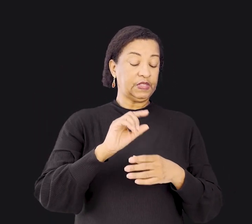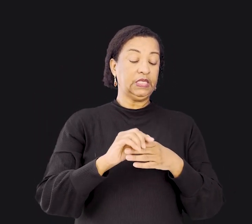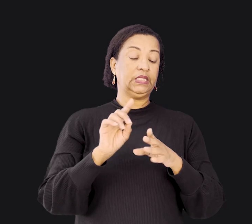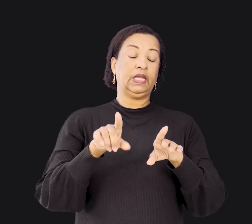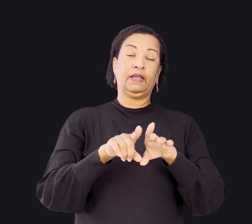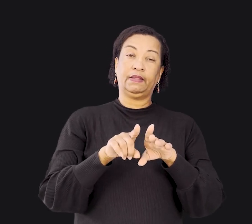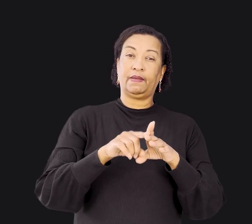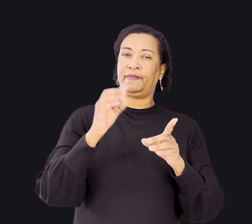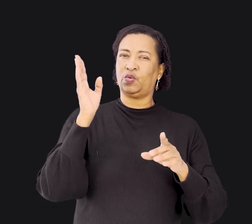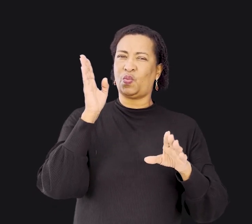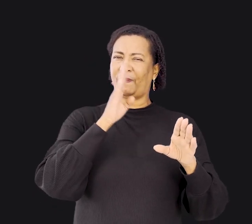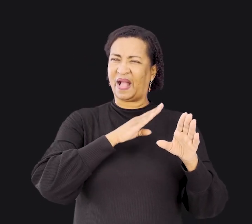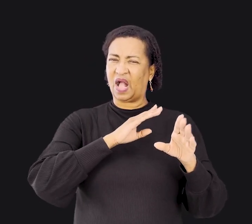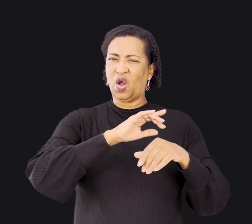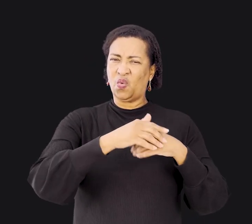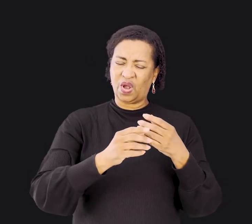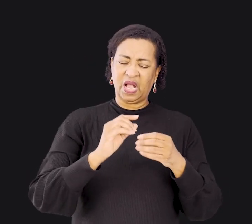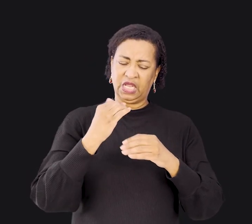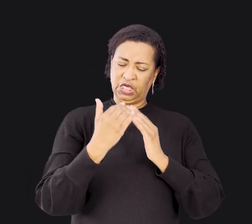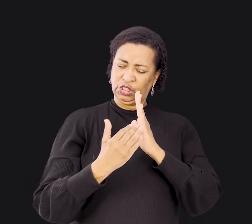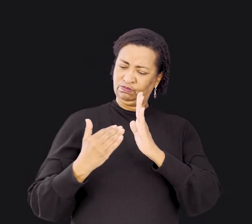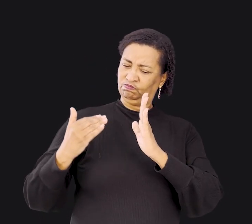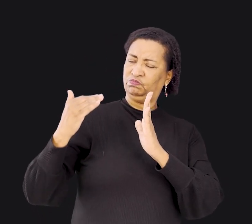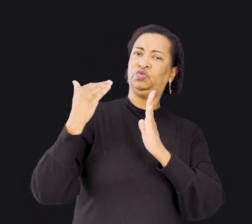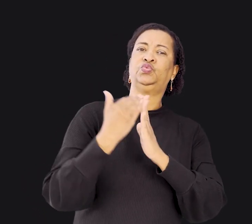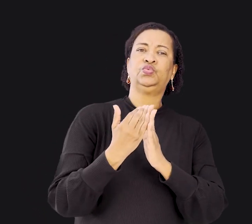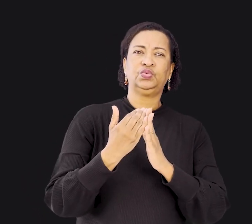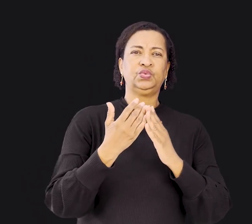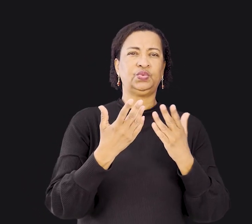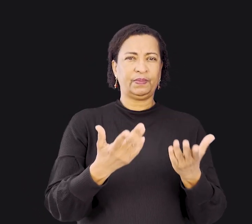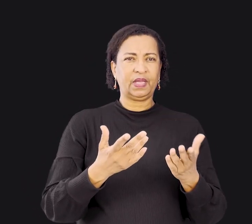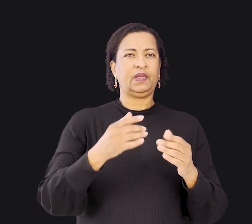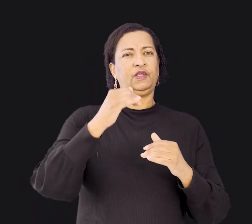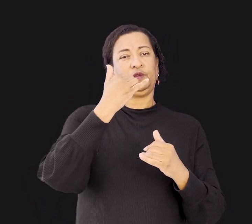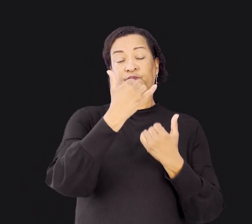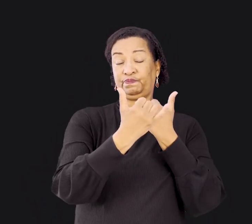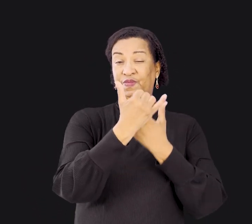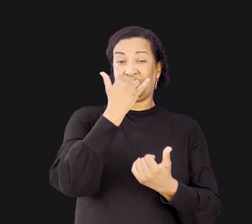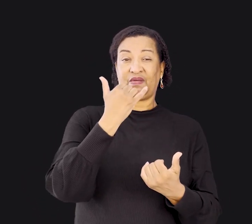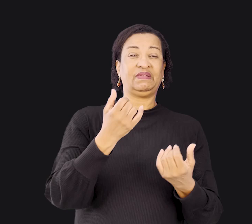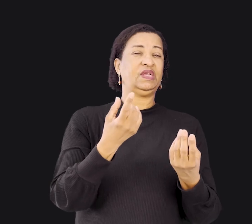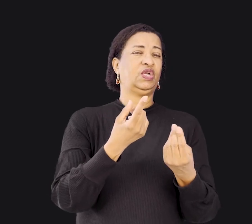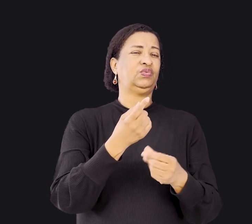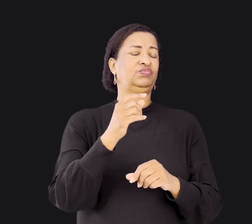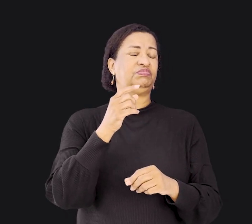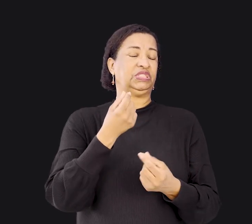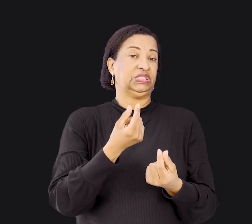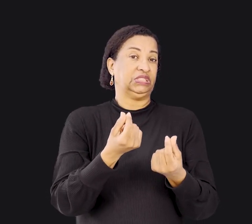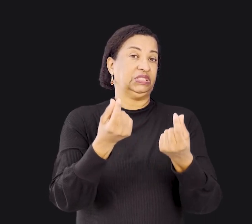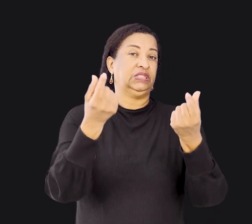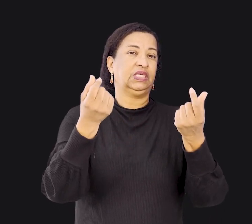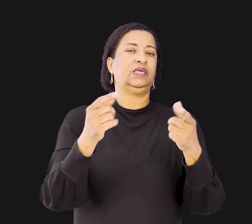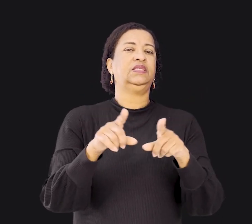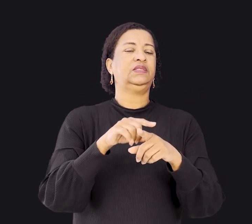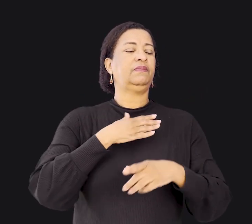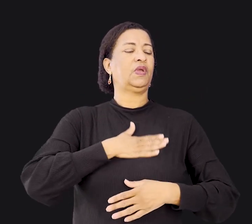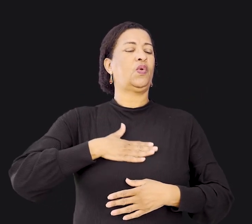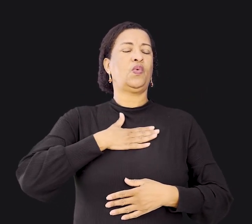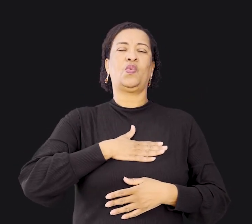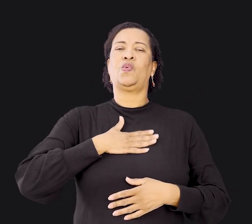que correspondem aos cuidados deste mundo, ao engano das riquezas e aos prazeres que sufocam a palavra. Nada